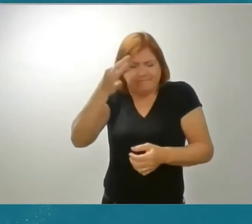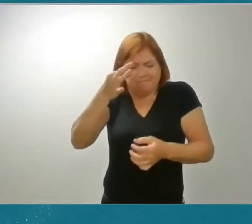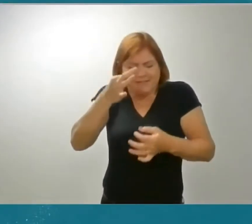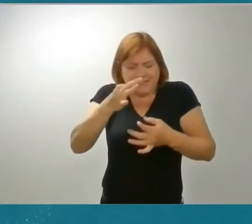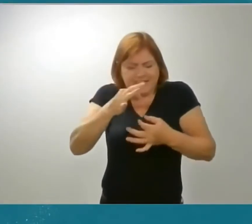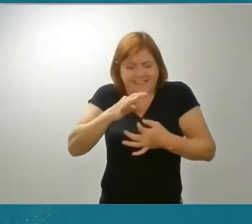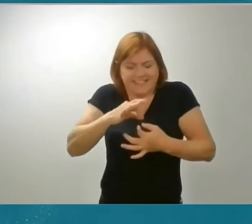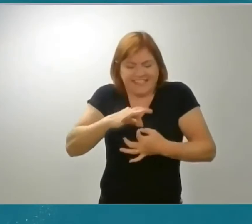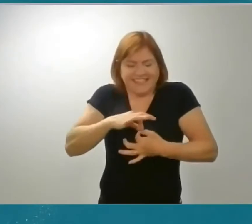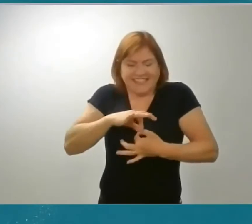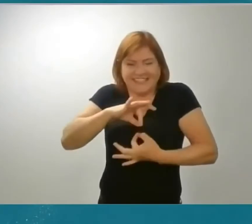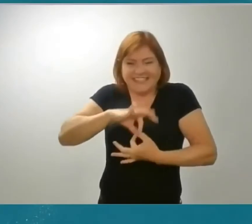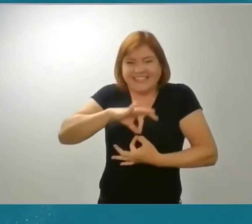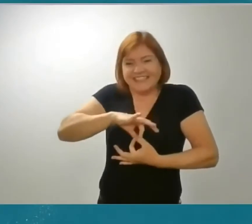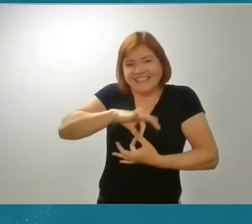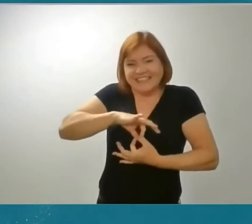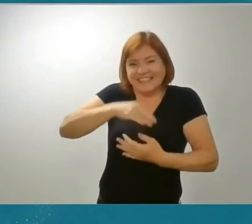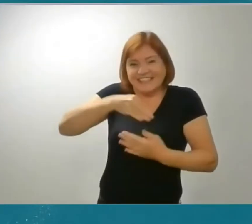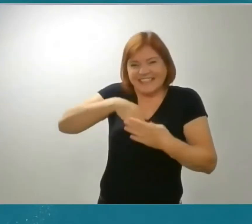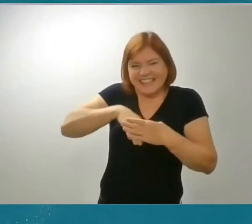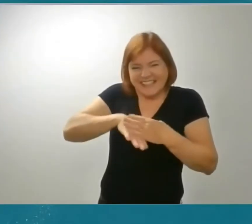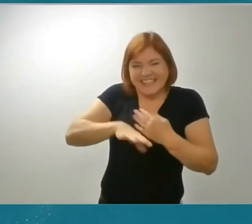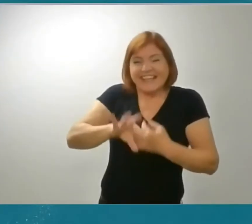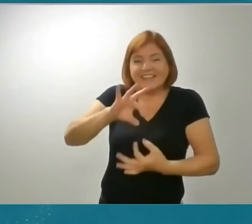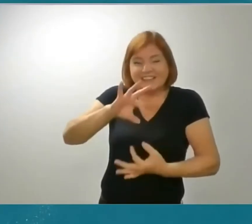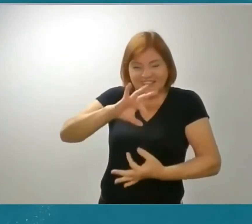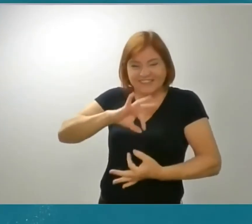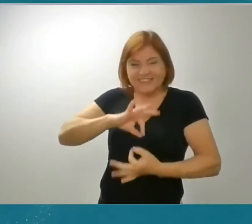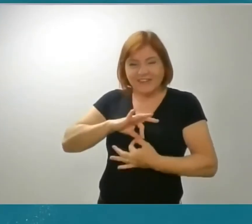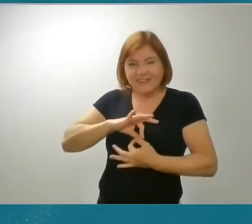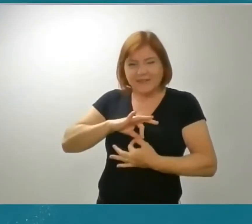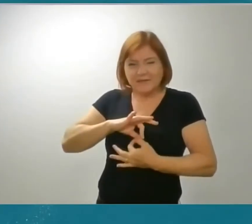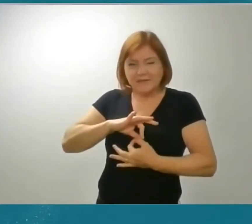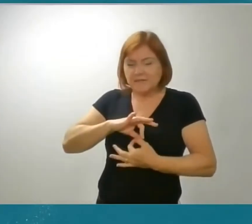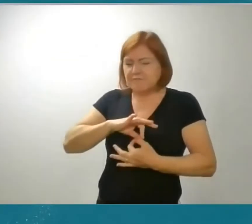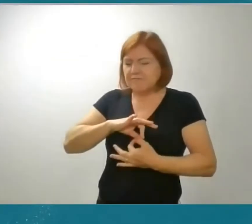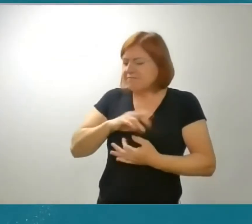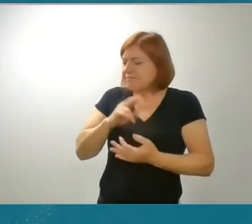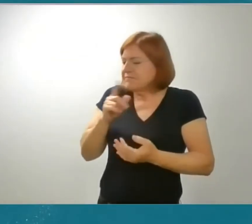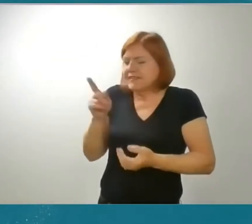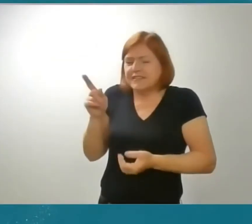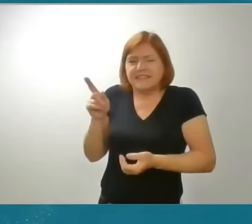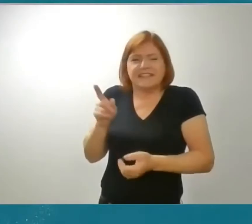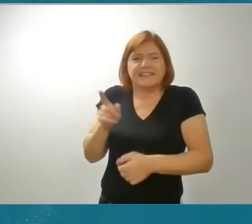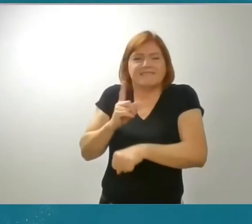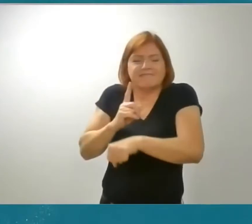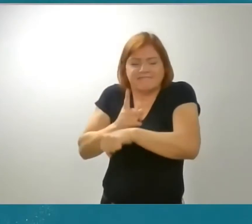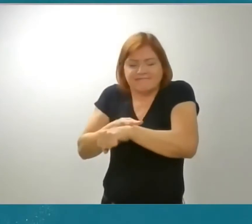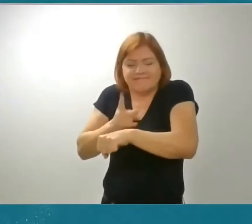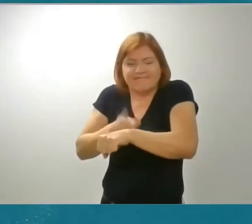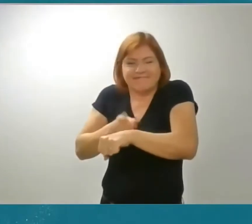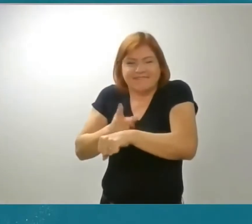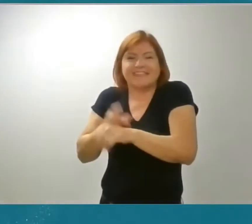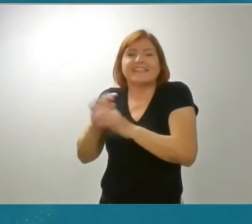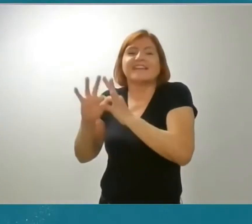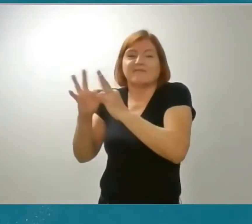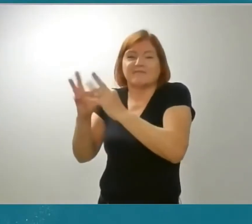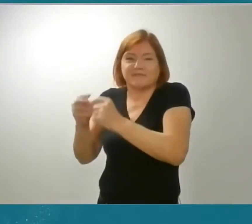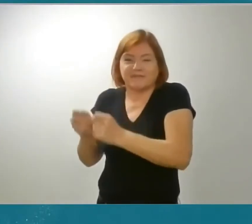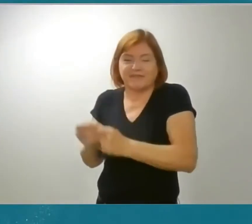deixarei órfãos, voltarei para vós outros, né? Ó Senhor Jesus, não é maravilhoso,